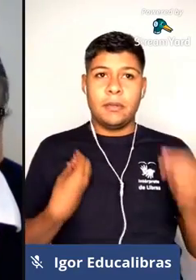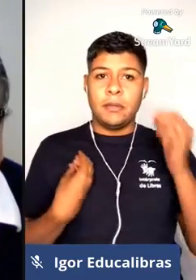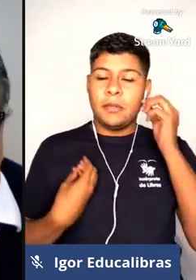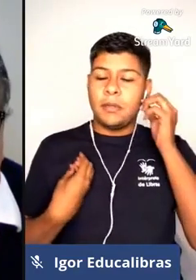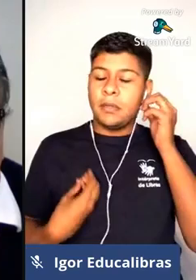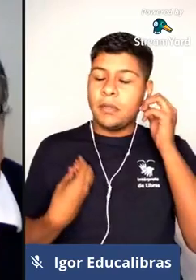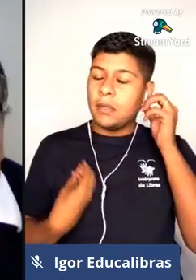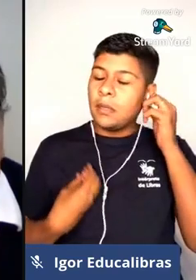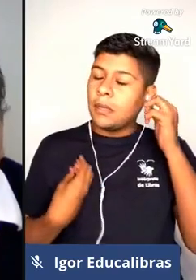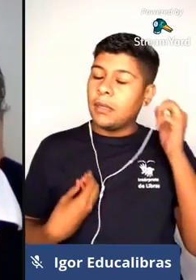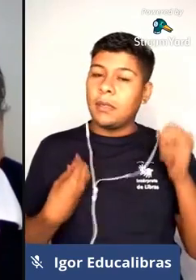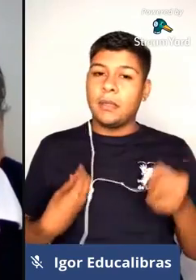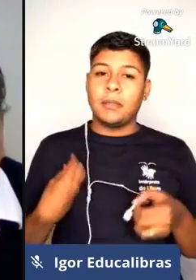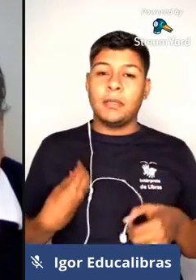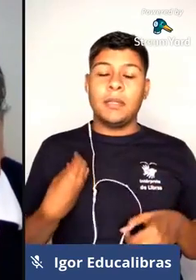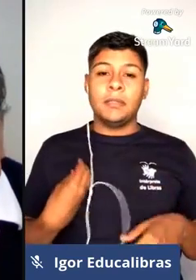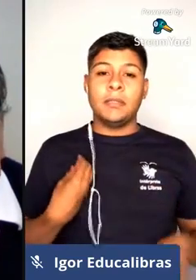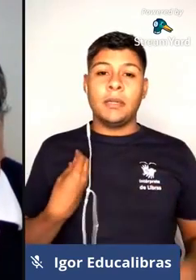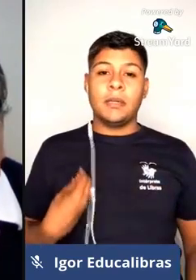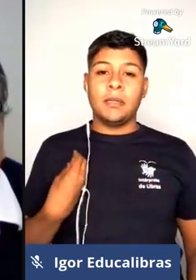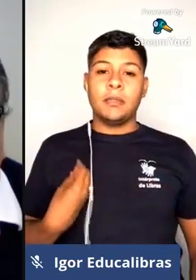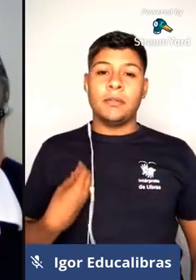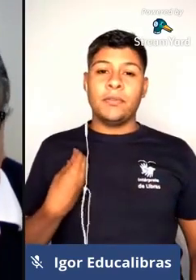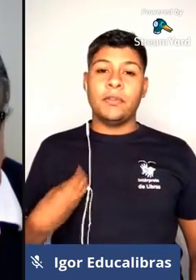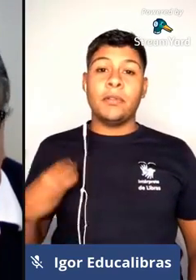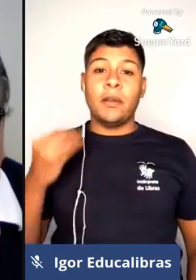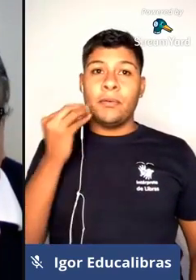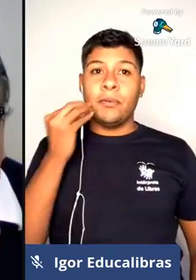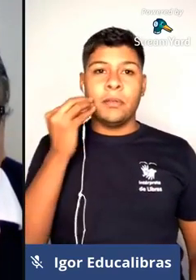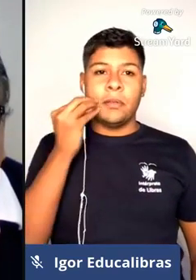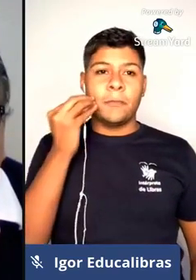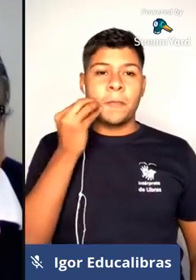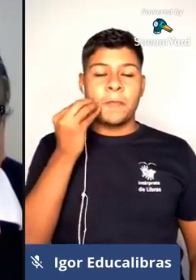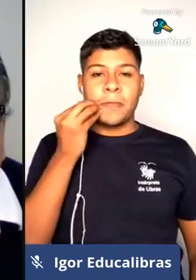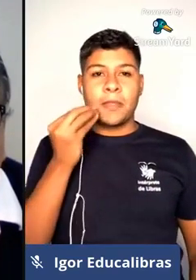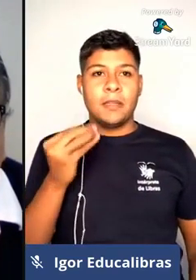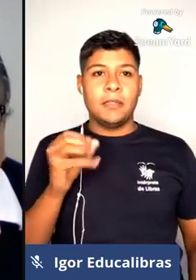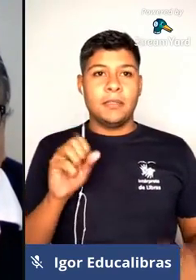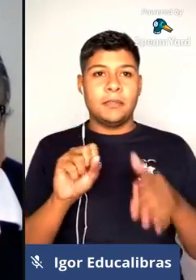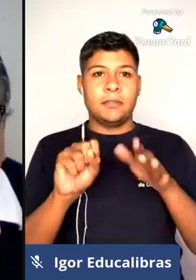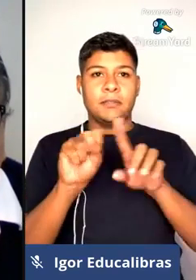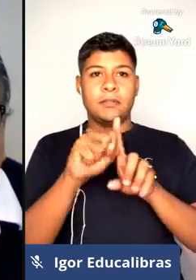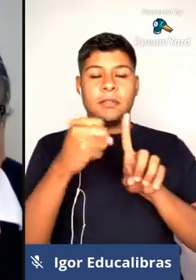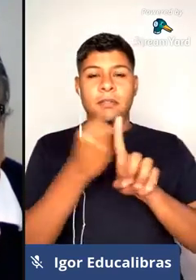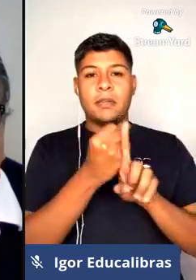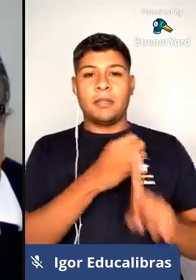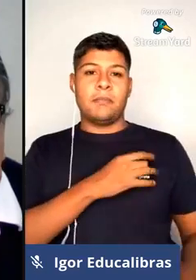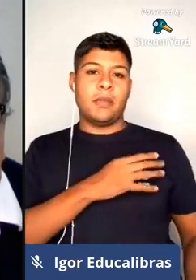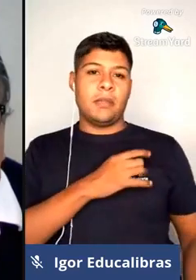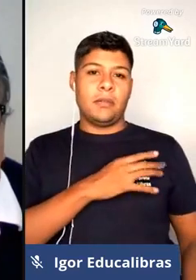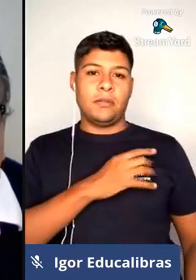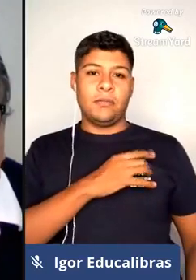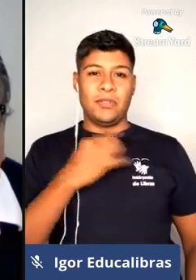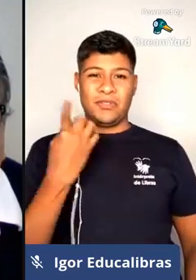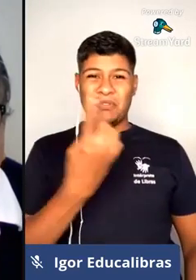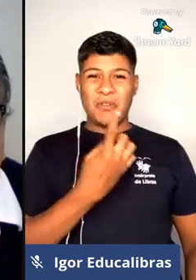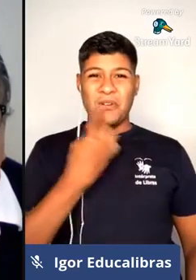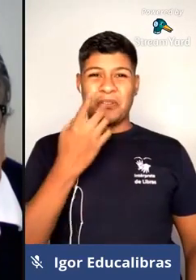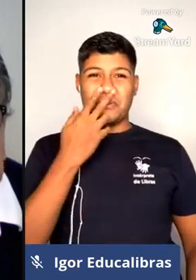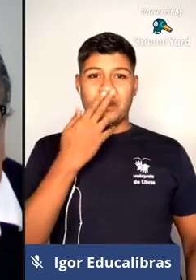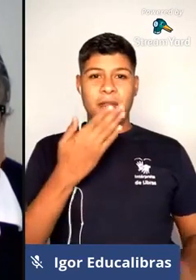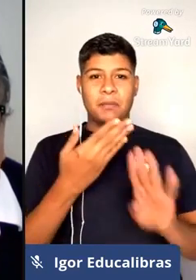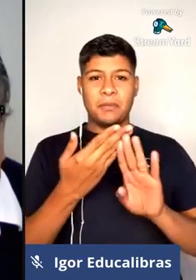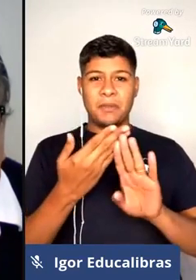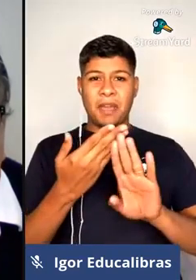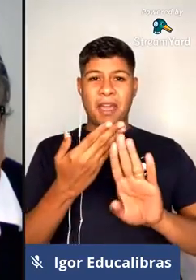ele é um medroso. A sociedade é medrosa. Nós nos afastamos